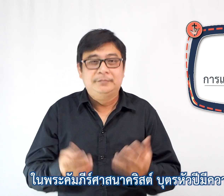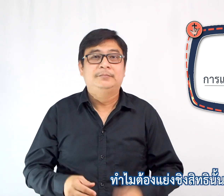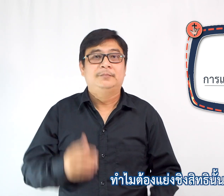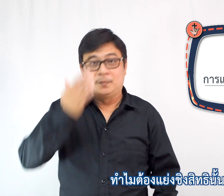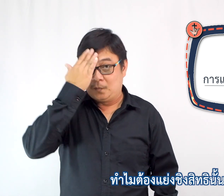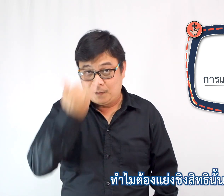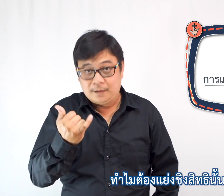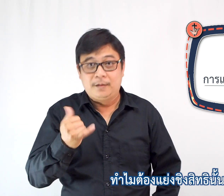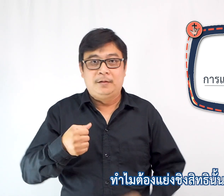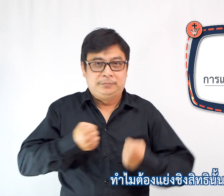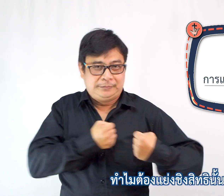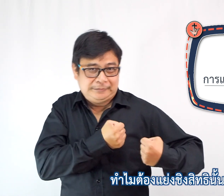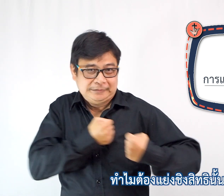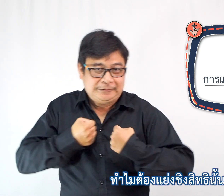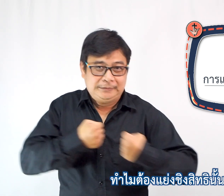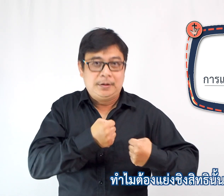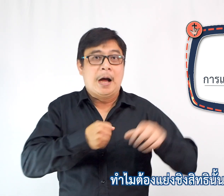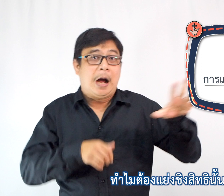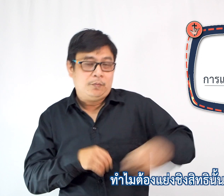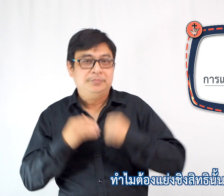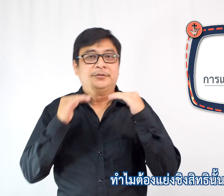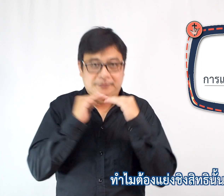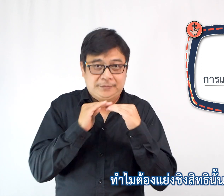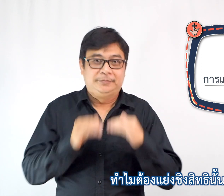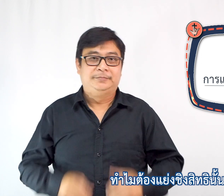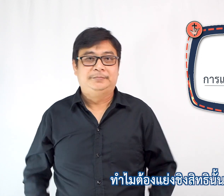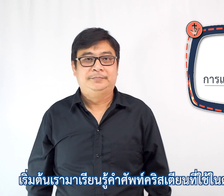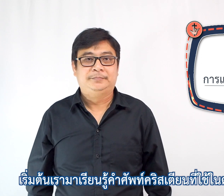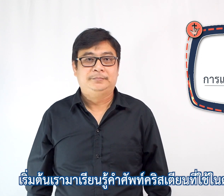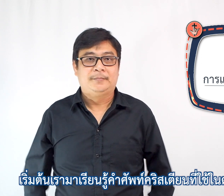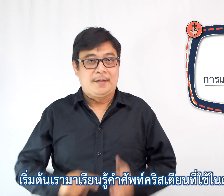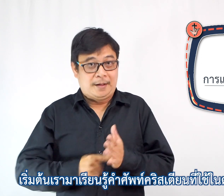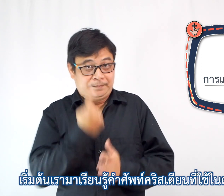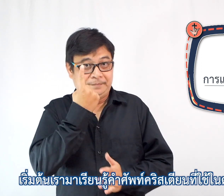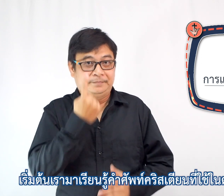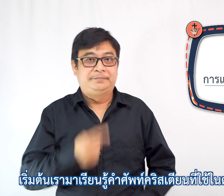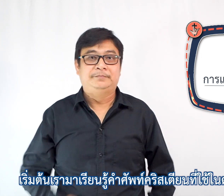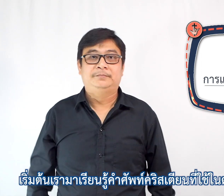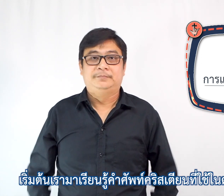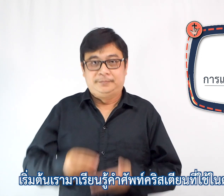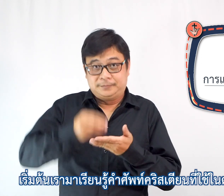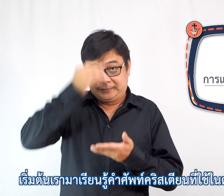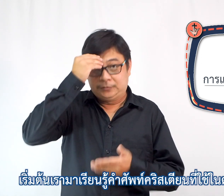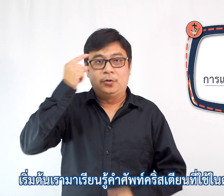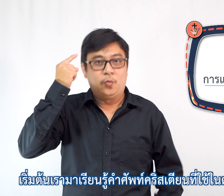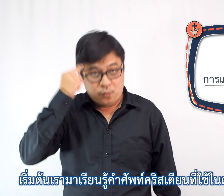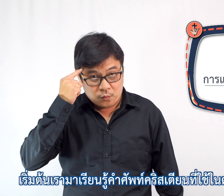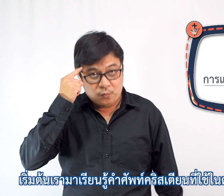ทำไมต้องแย่งชิงสิทธินั้นเริ่มต้นเรามาเรียนรู้คำศัพท์คริส